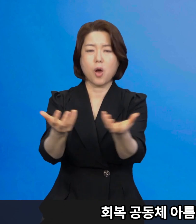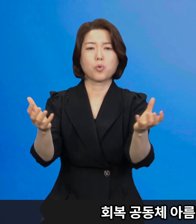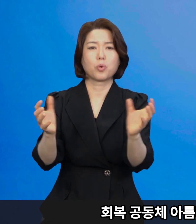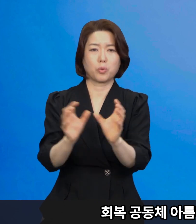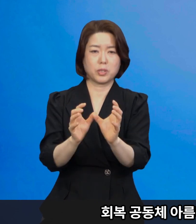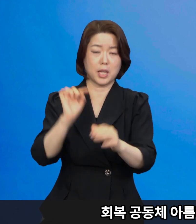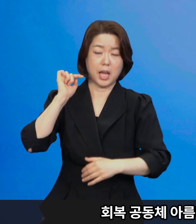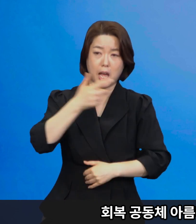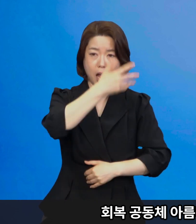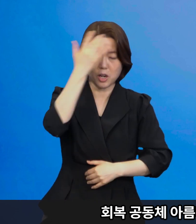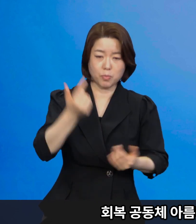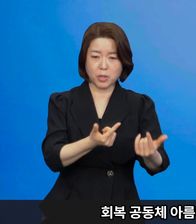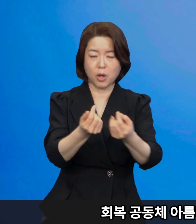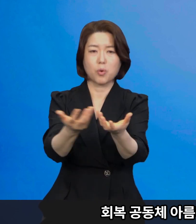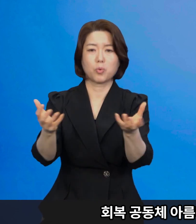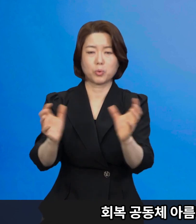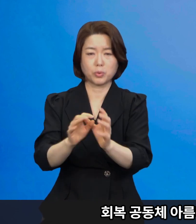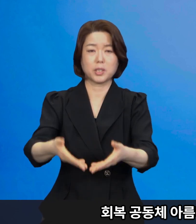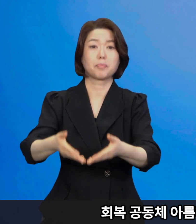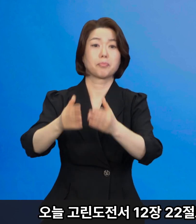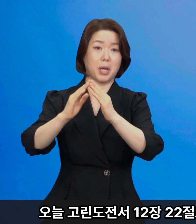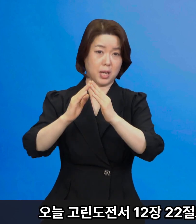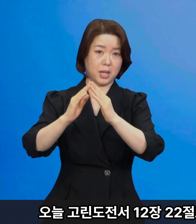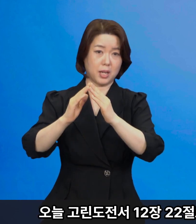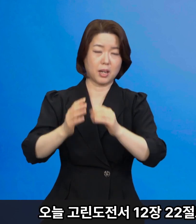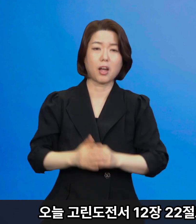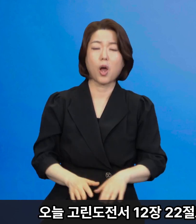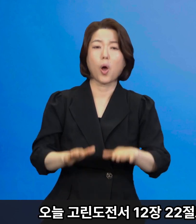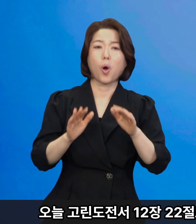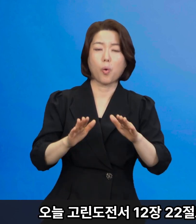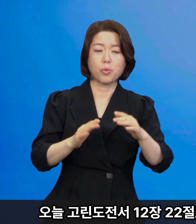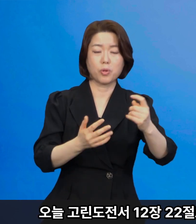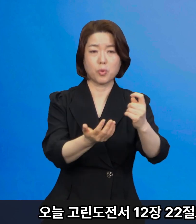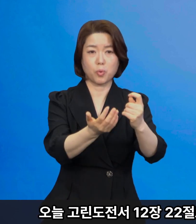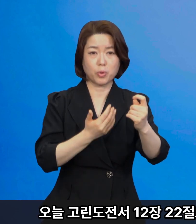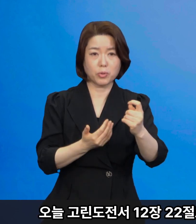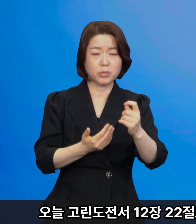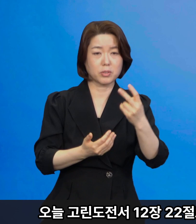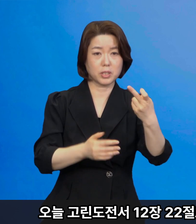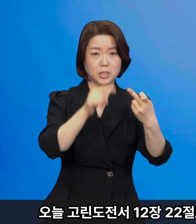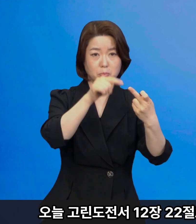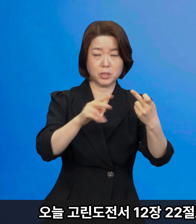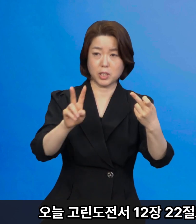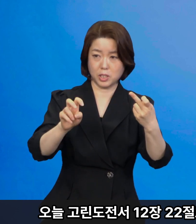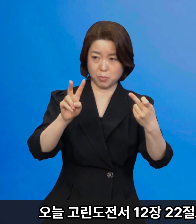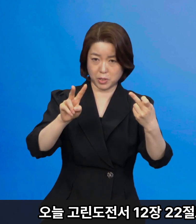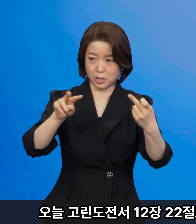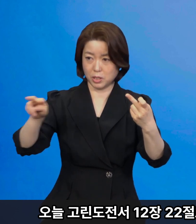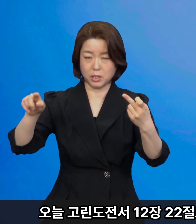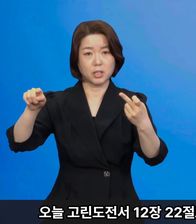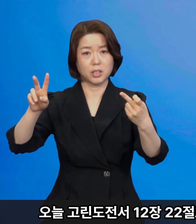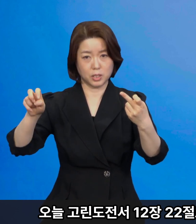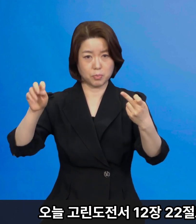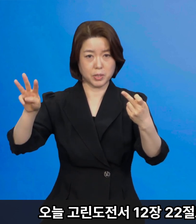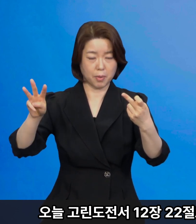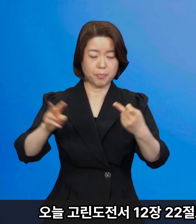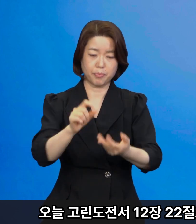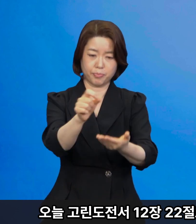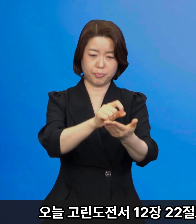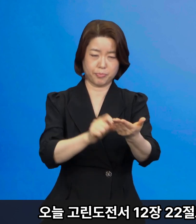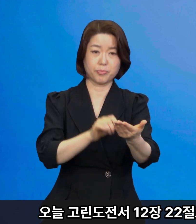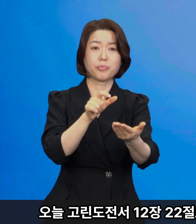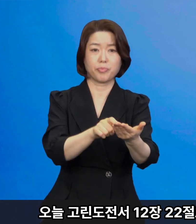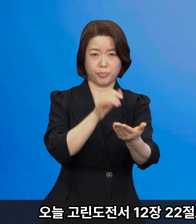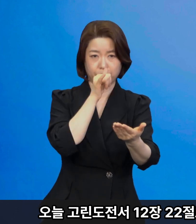아름다운 공동체가 형성됨을 오늘 고린도전서 12장 22절로 23절에